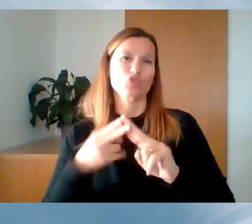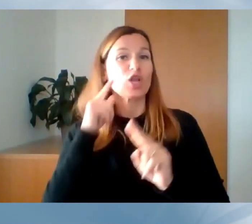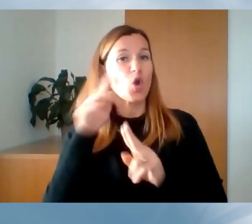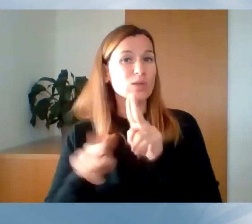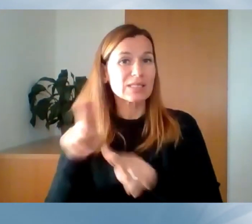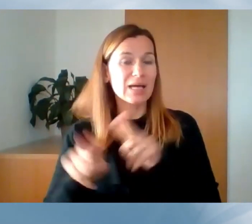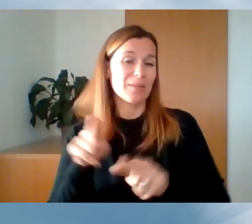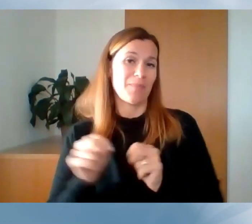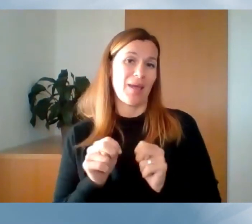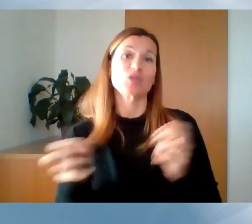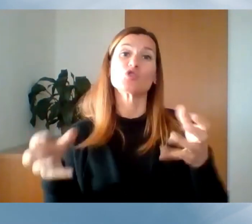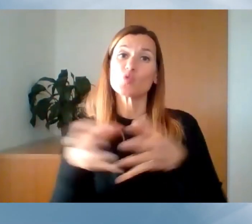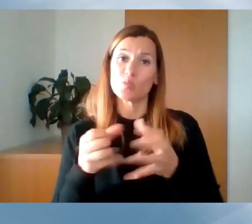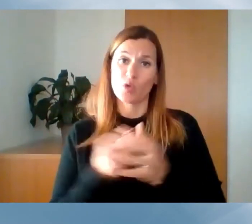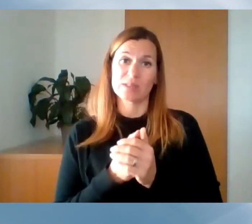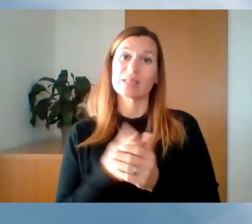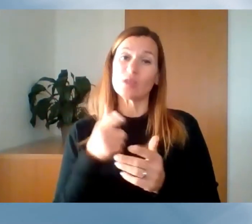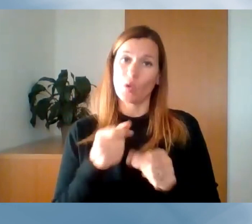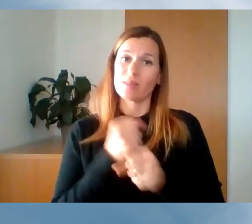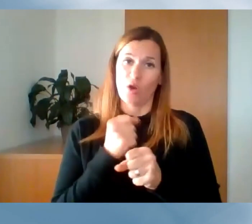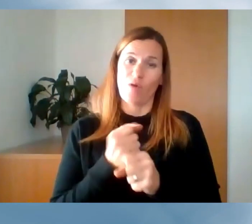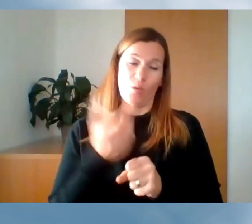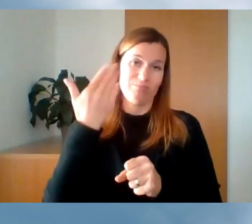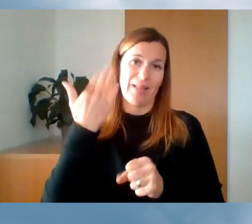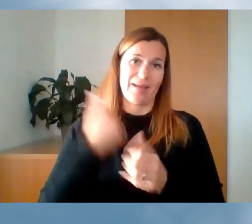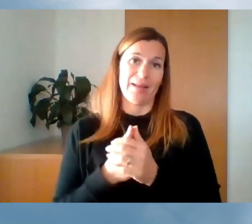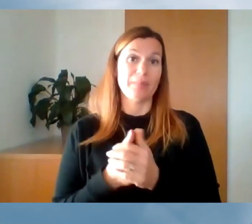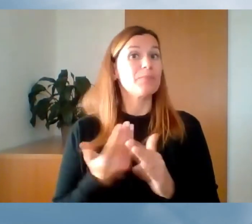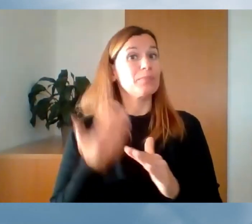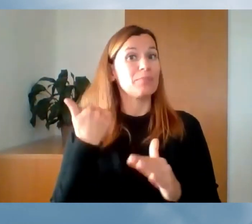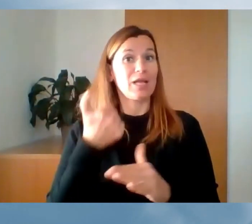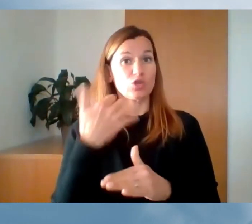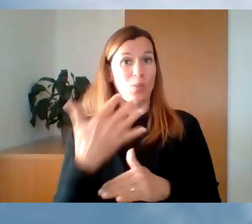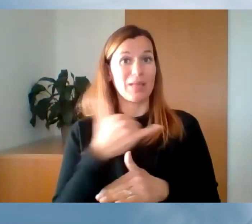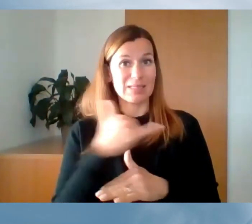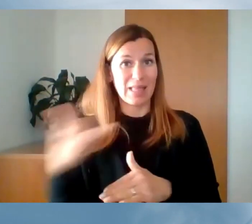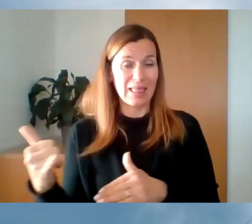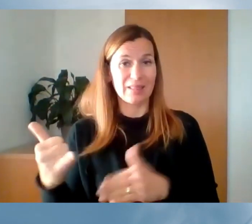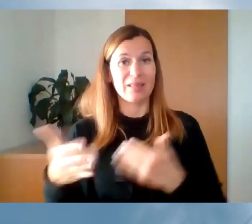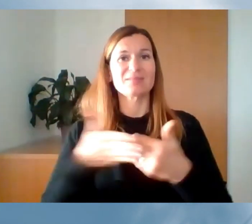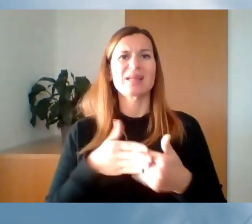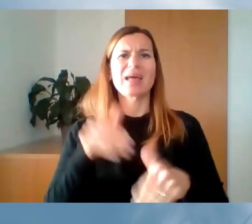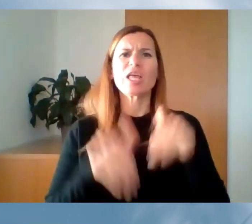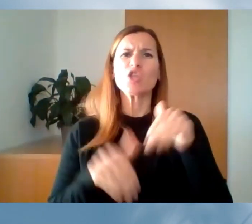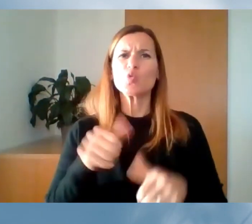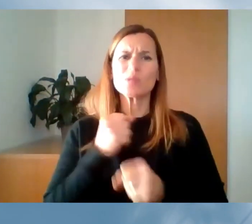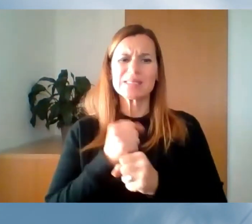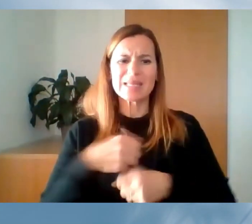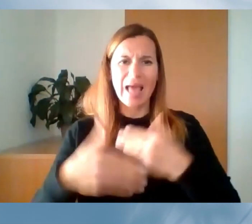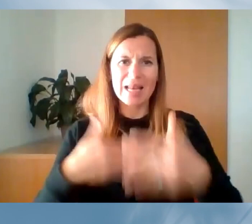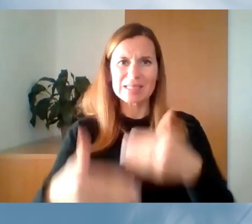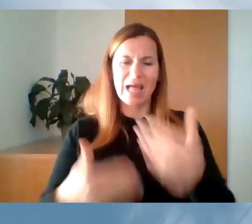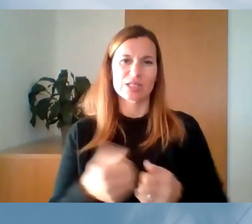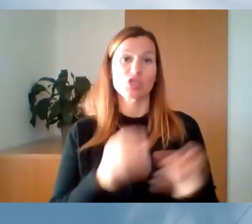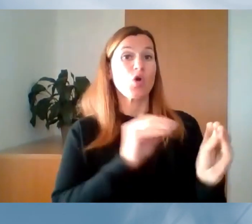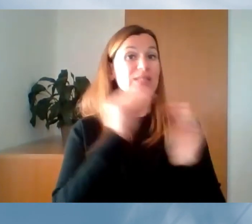način oskrbe, skupnostni, deloval je takrat. Pred 150 leti z industrializacijo,